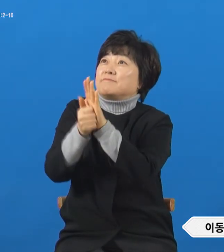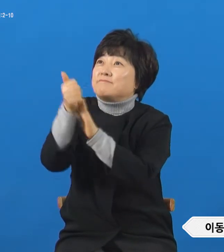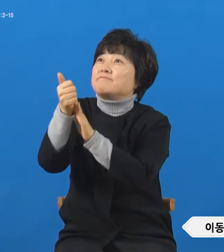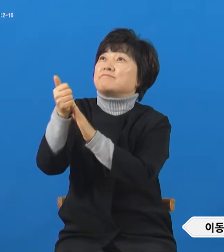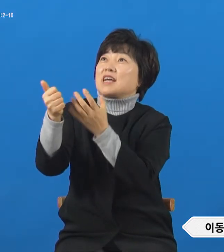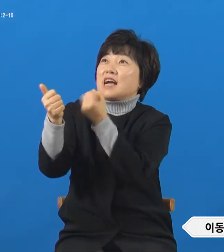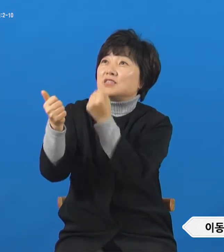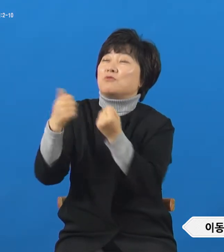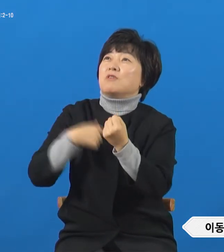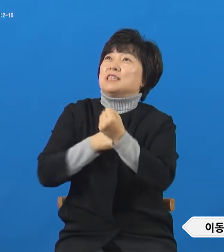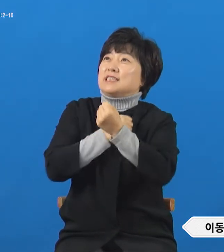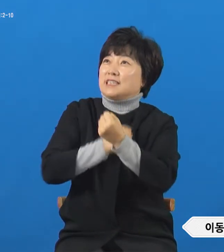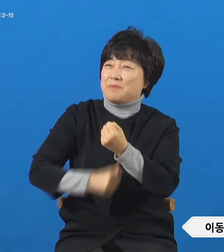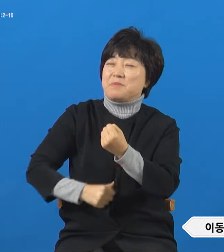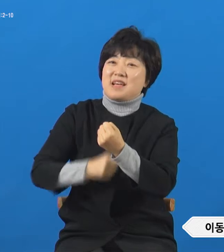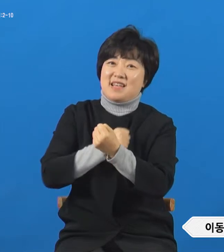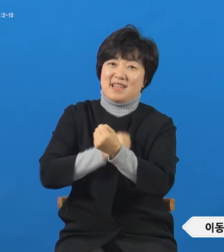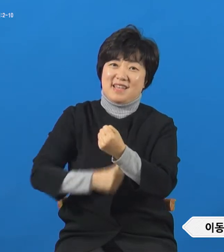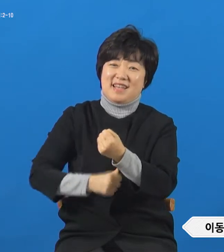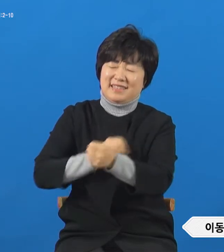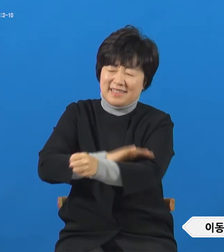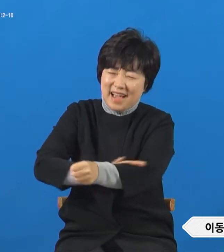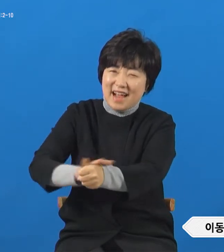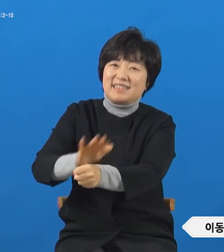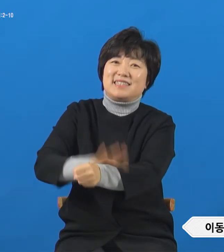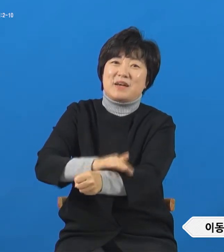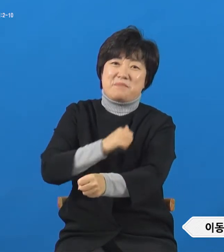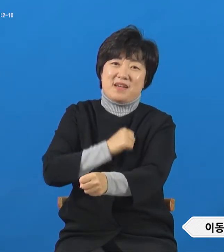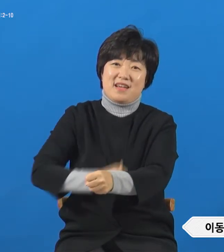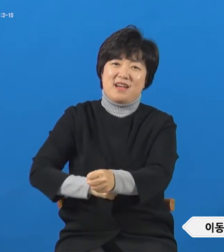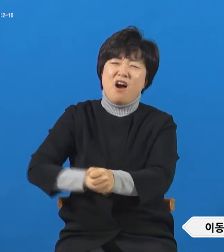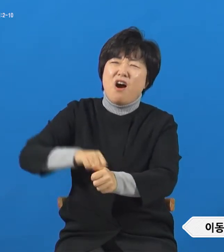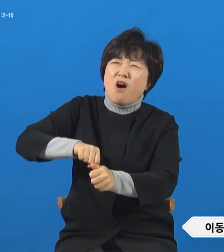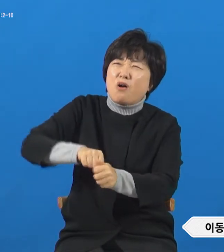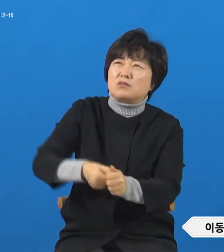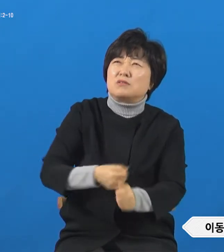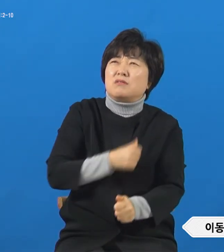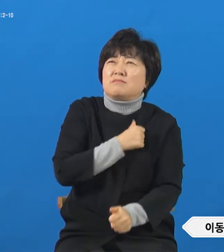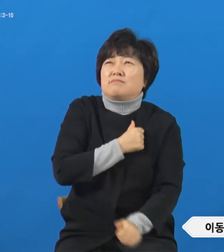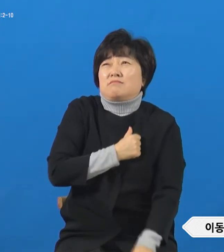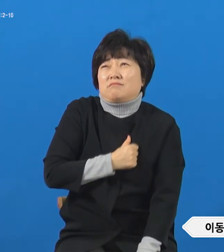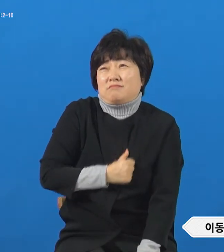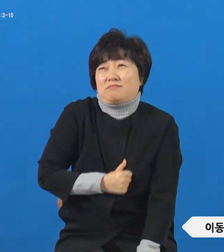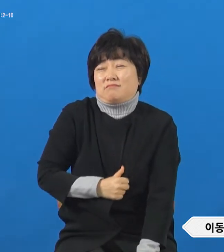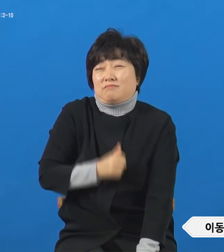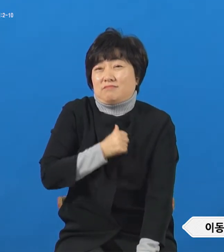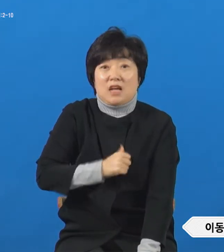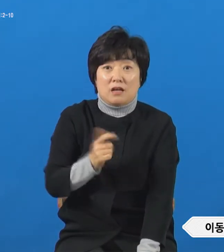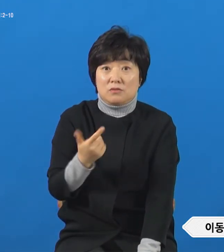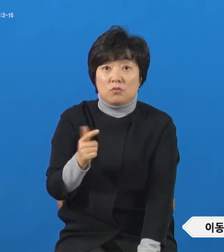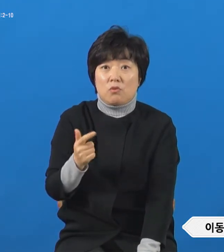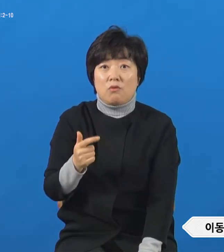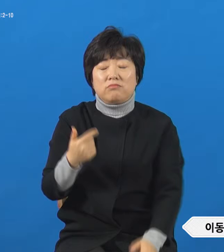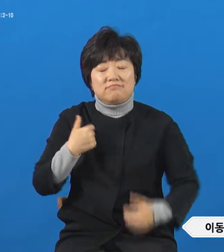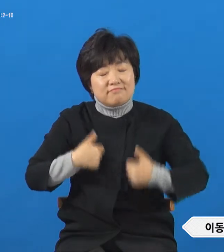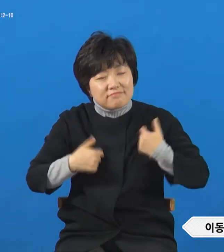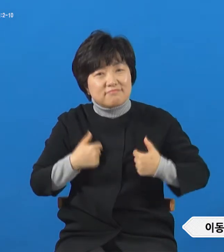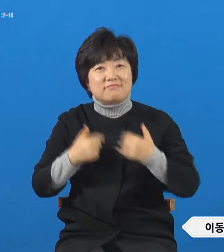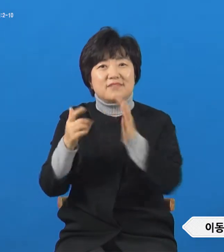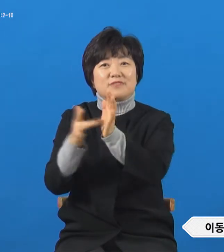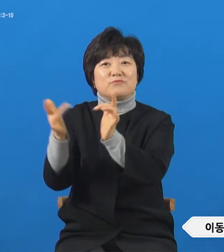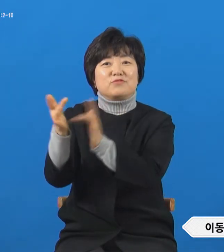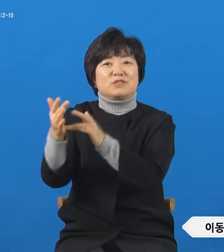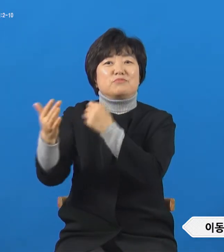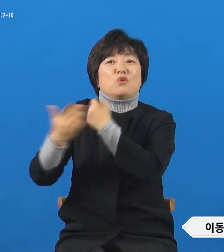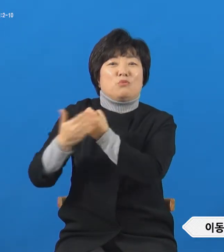우리는 잘 참아낼 수가 있습니다. 그것은 억지로 하는 참음이 아니라 주님의 도우심과 주님의